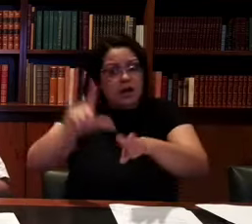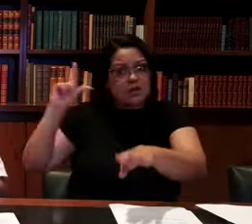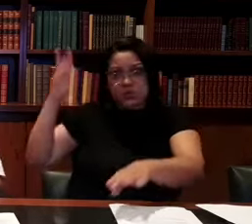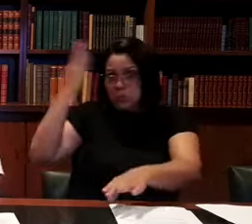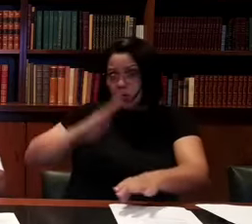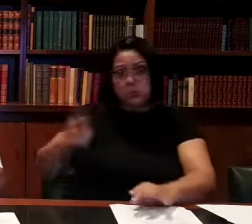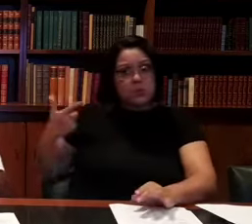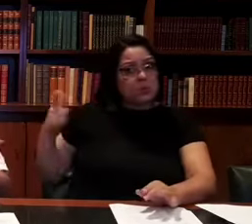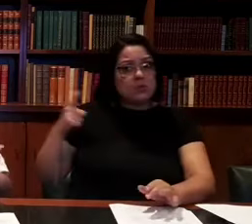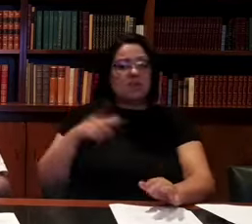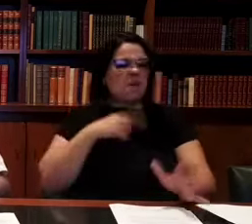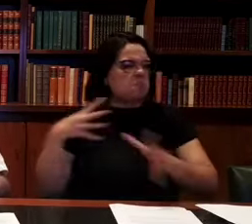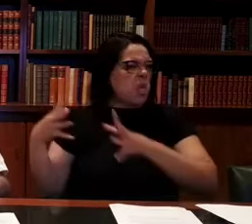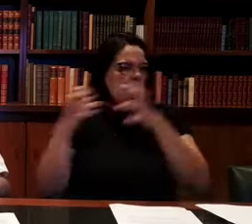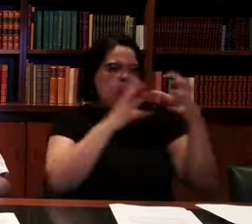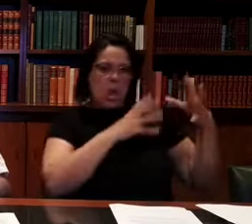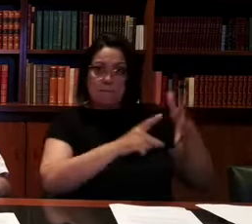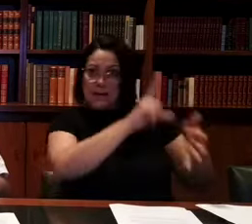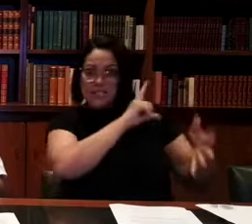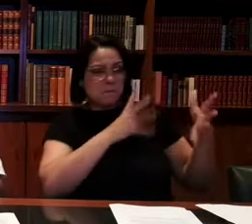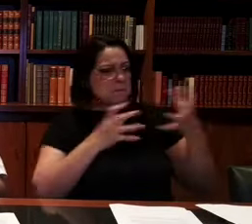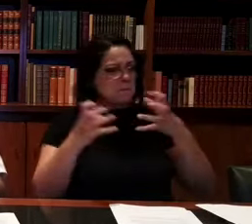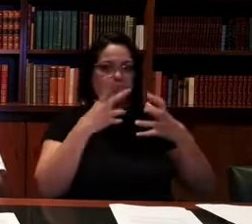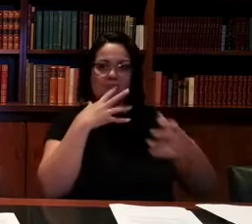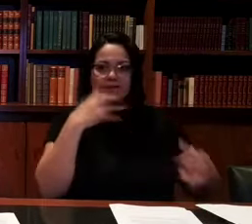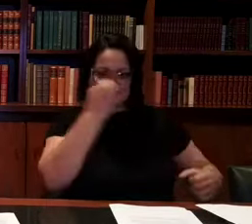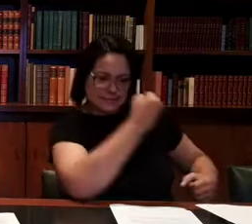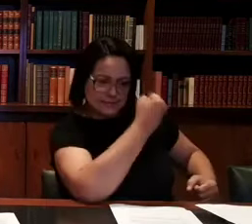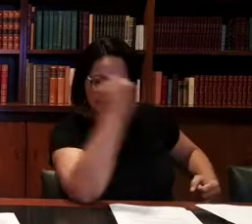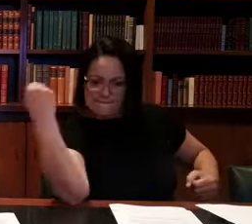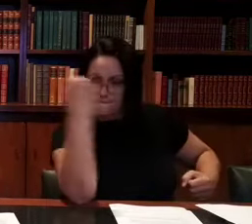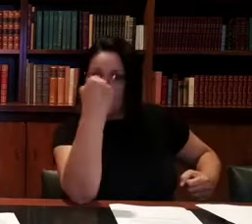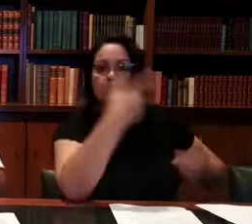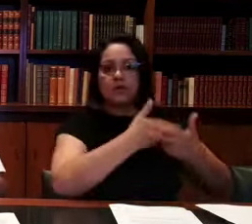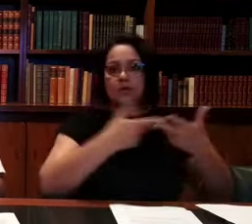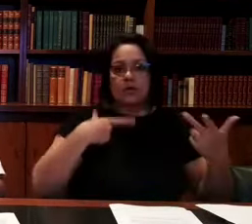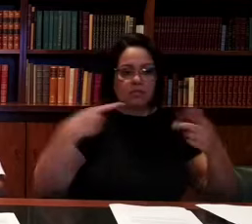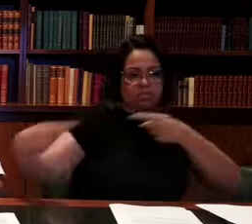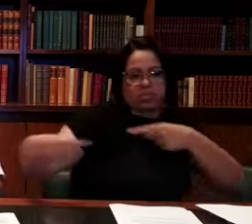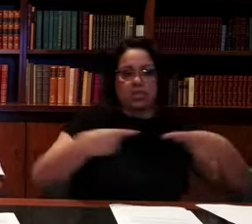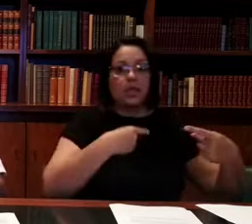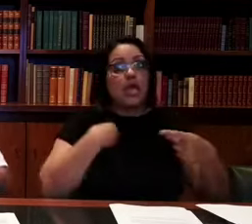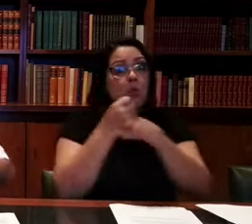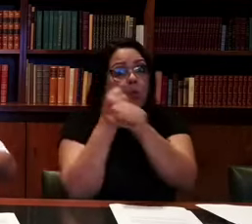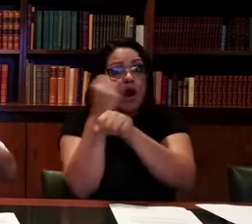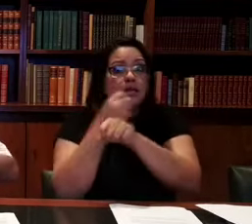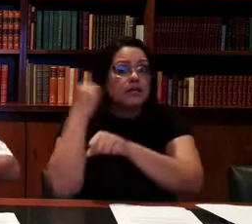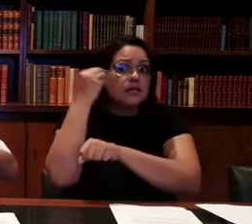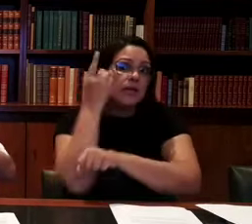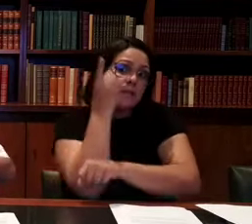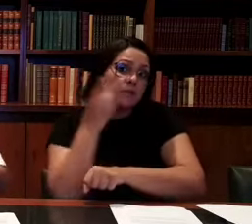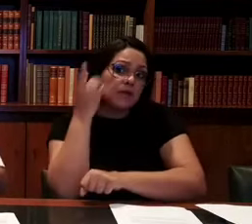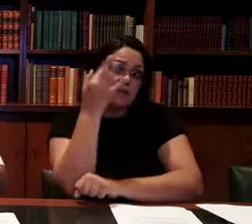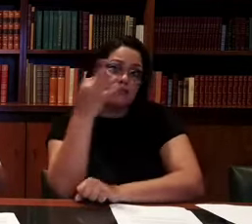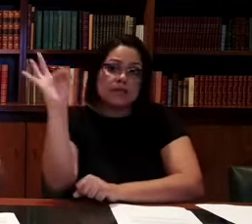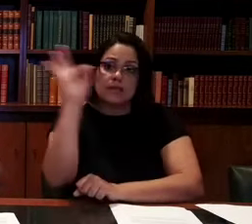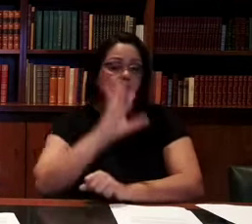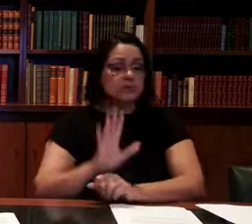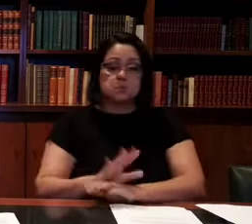era uma briga de quebra de braço né eu tive anos José Maria Lima Deputado cerol que não